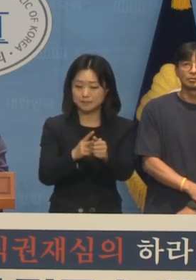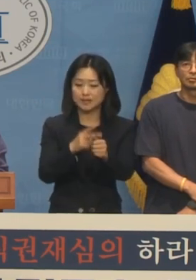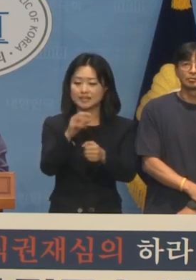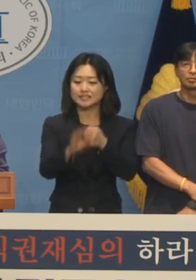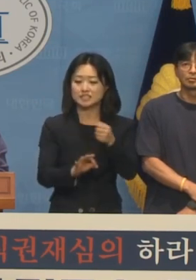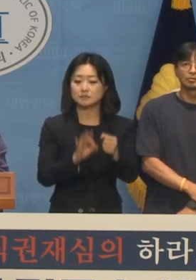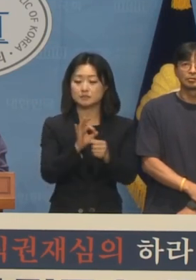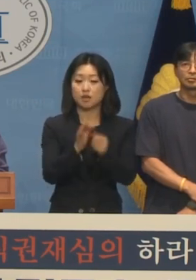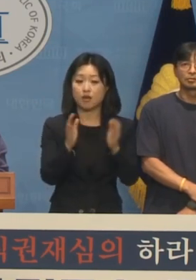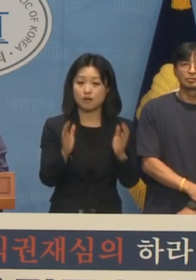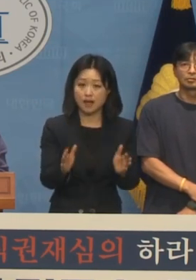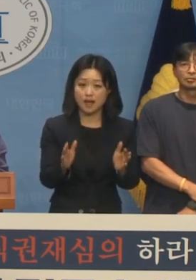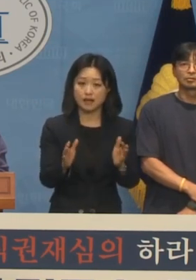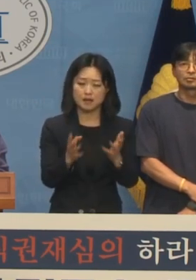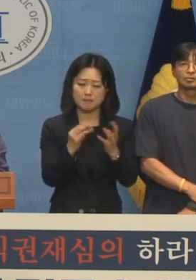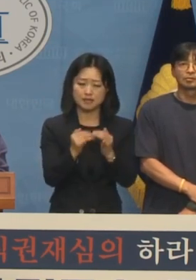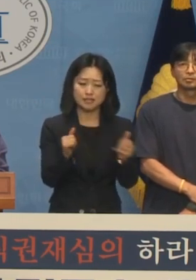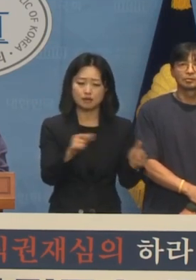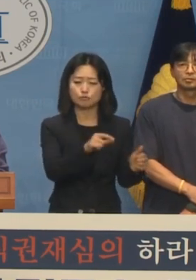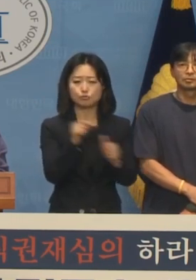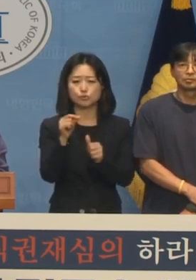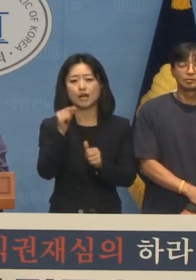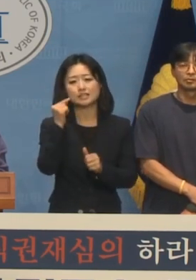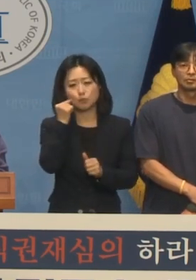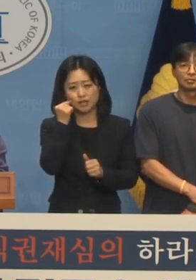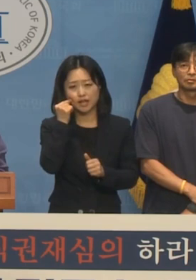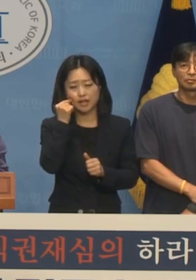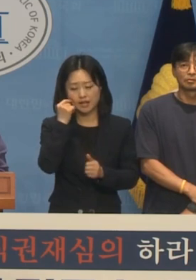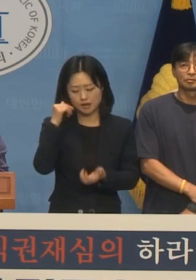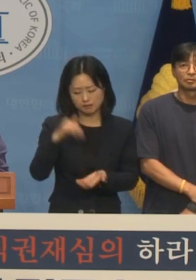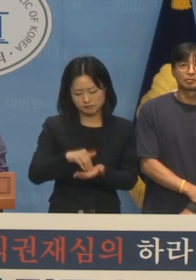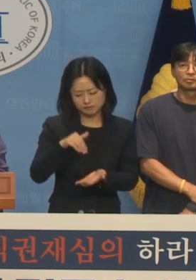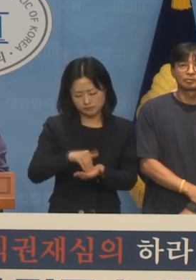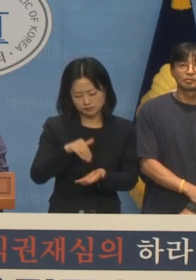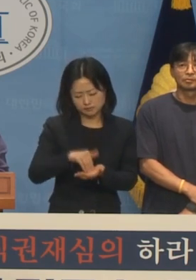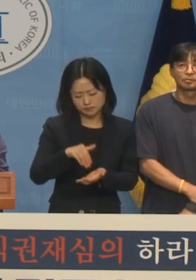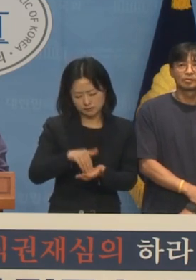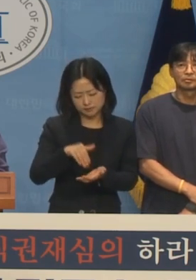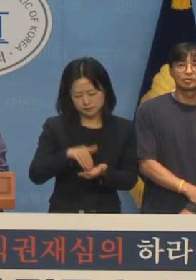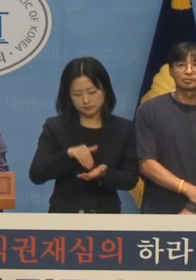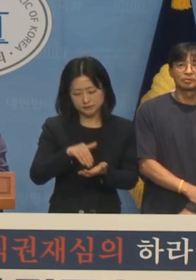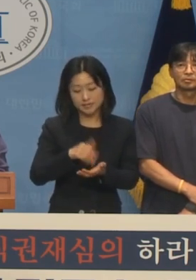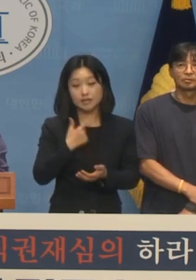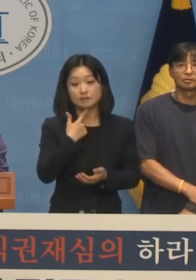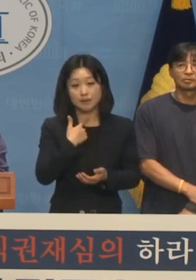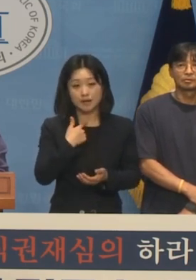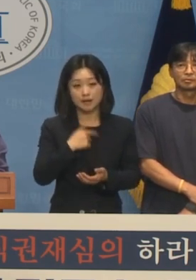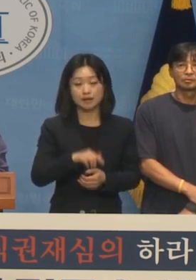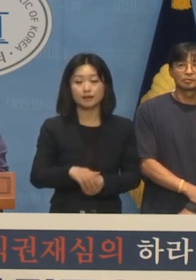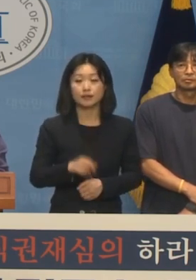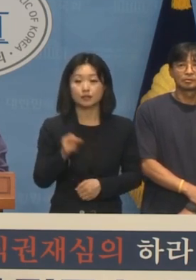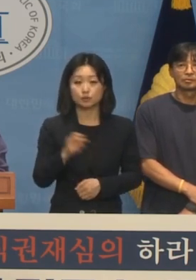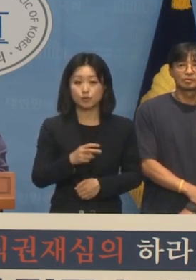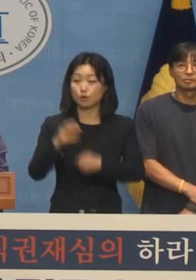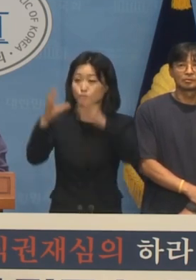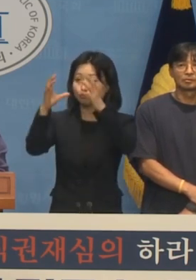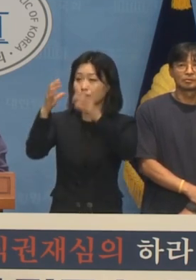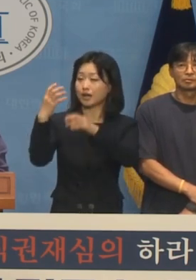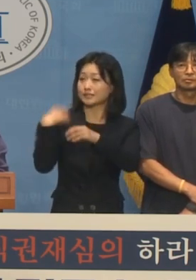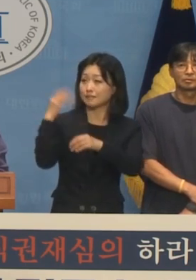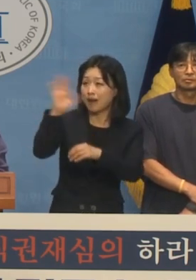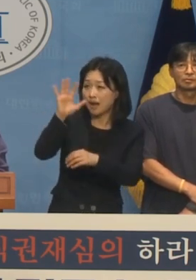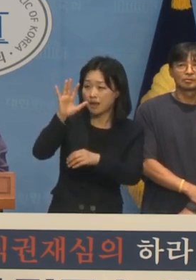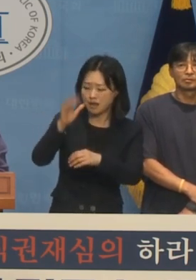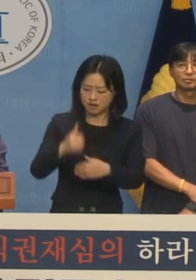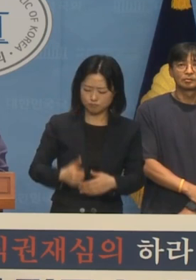동안 더 많은 이들을 구조하지 못했다라는 자책과 책임지지 않는 국가에 대한